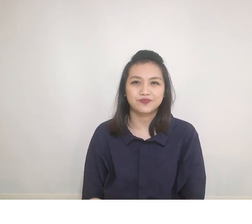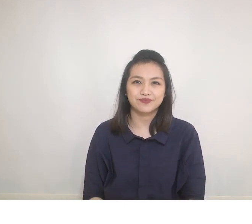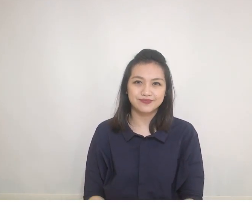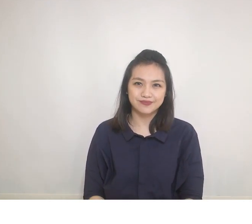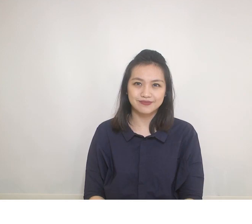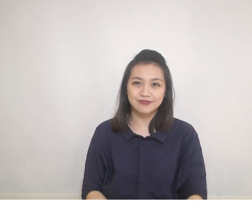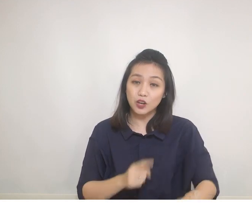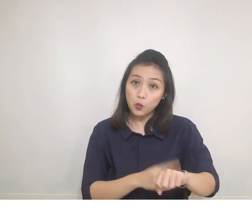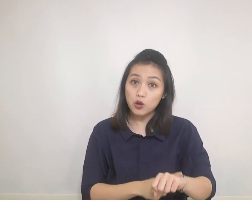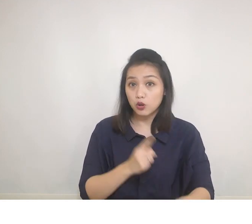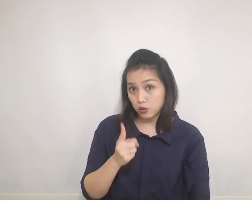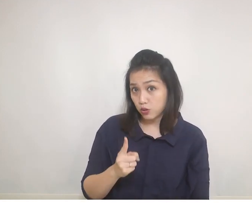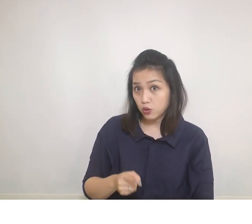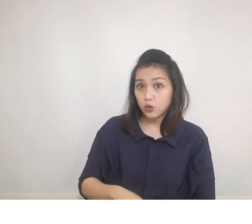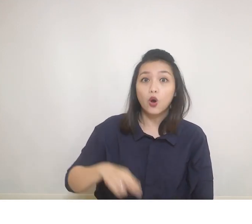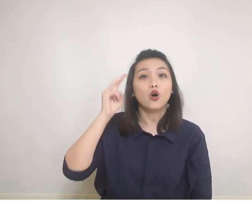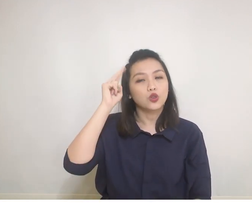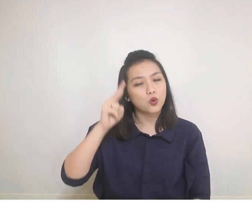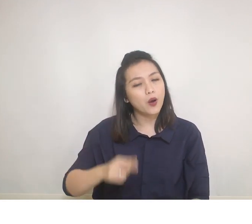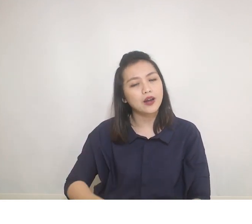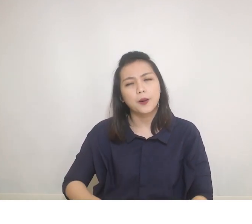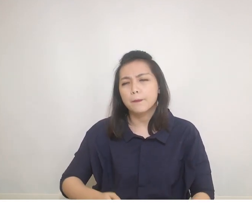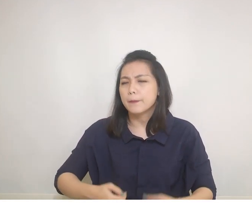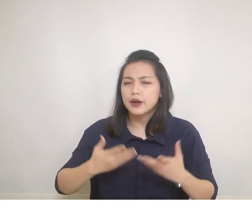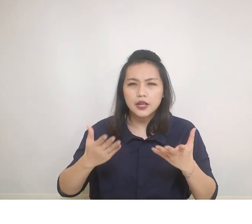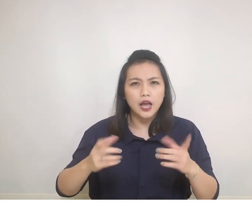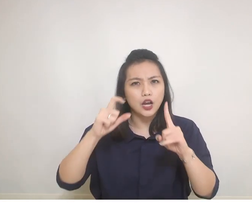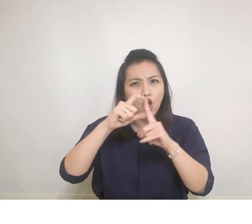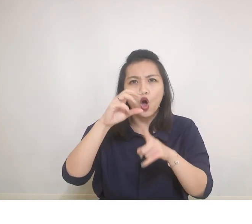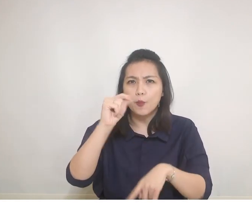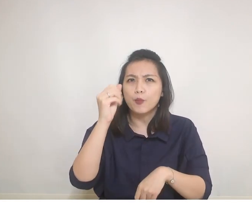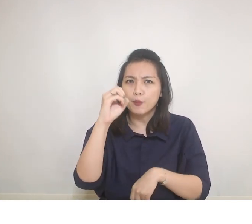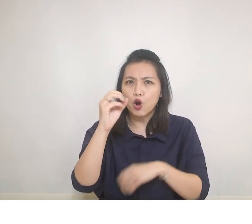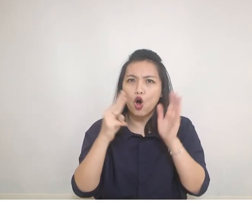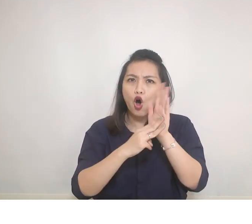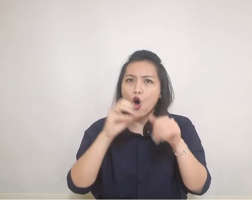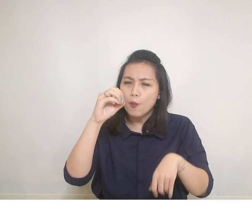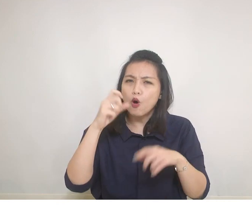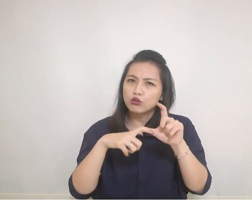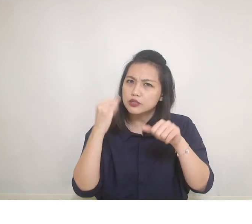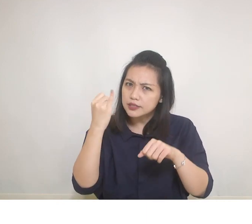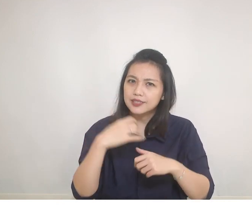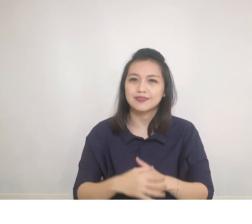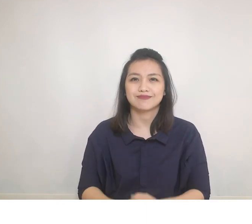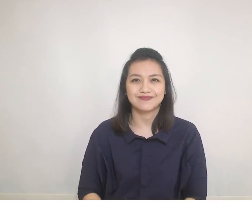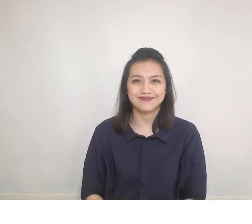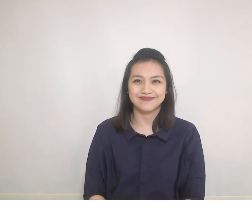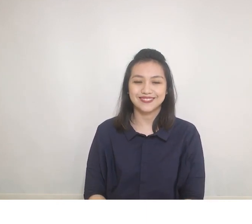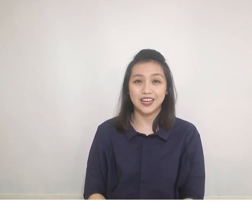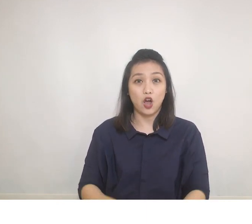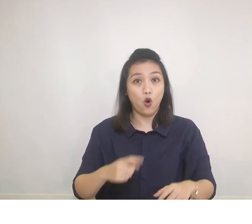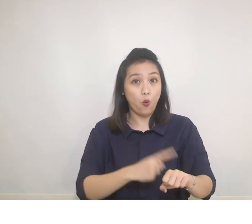gitu. itu cuman anu proposal ya kan. Nah, tapi itu kelihatan kayak, bagi saya kayak gak ada orang mau